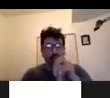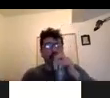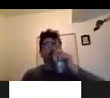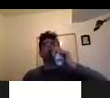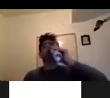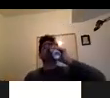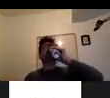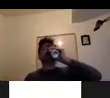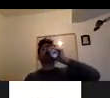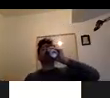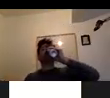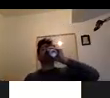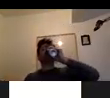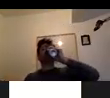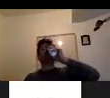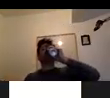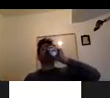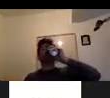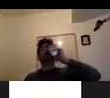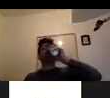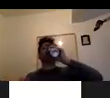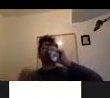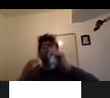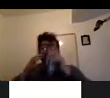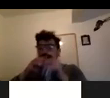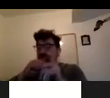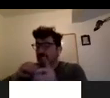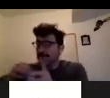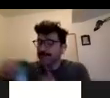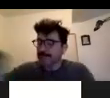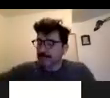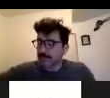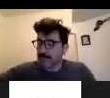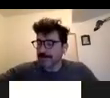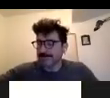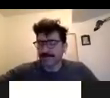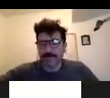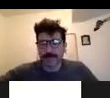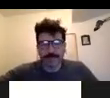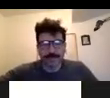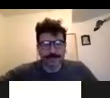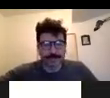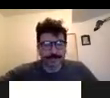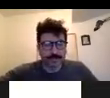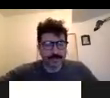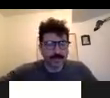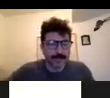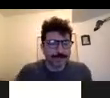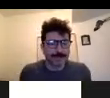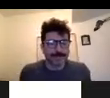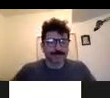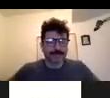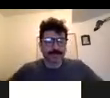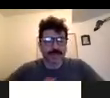la terminación de un signo y el comienzo de otro, que es muy complejo. ¿Sí? Luego, para los procesos